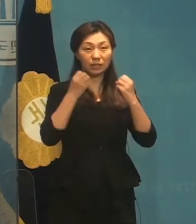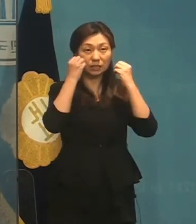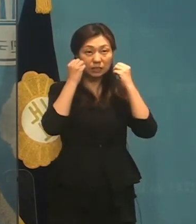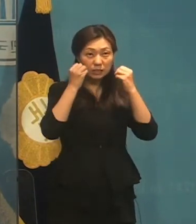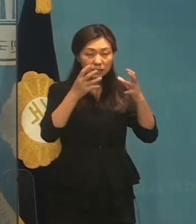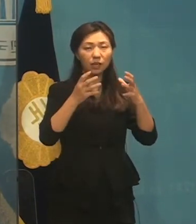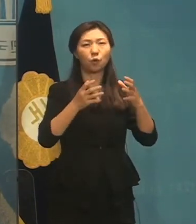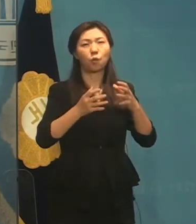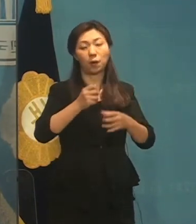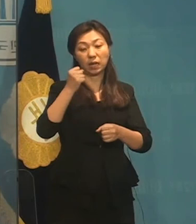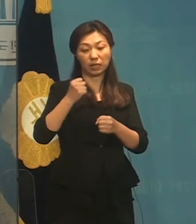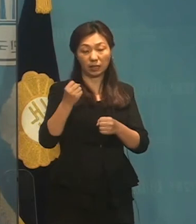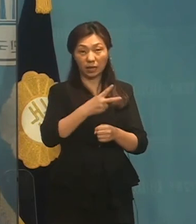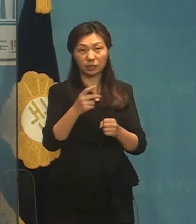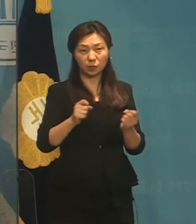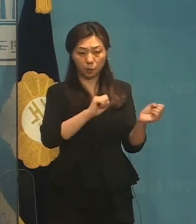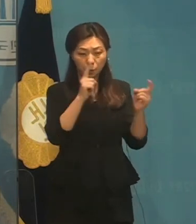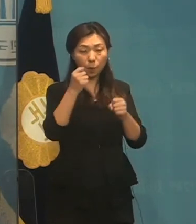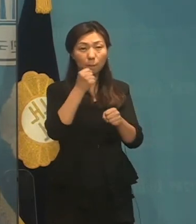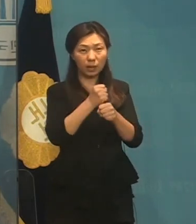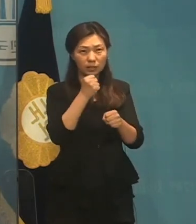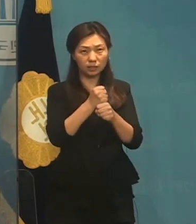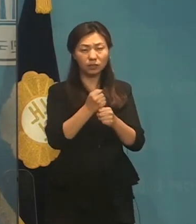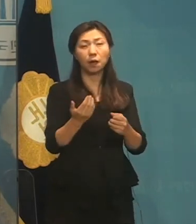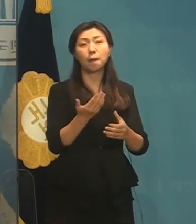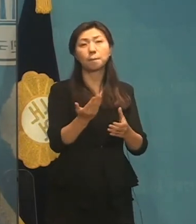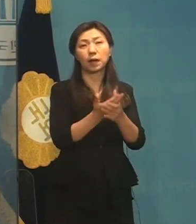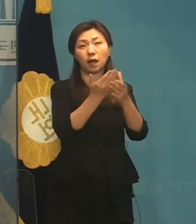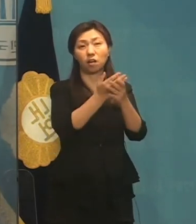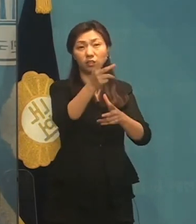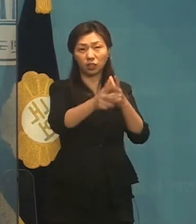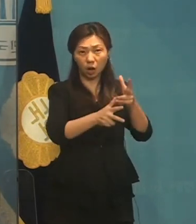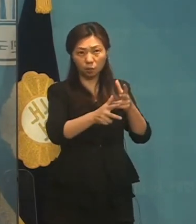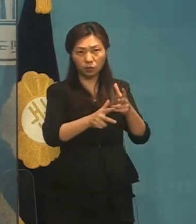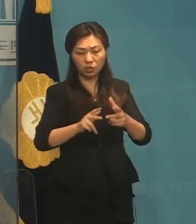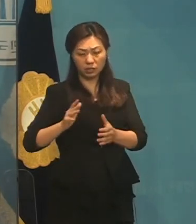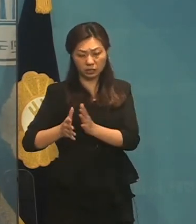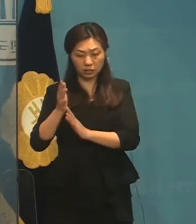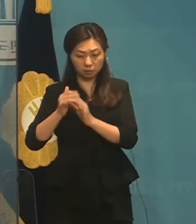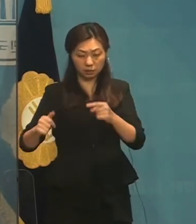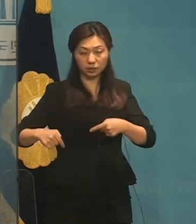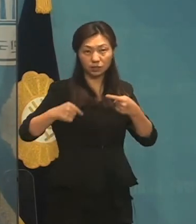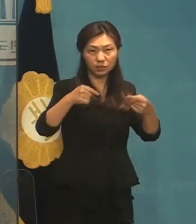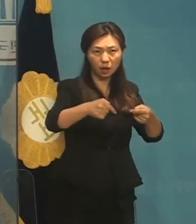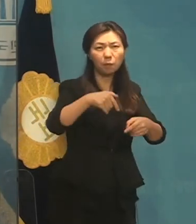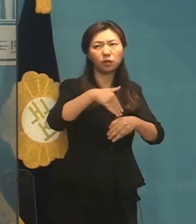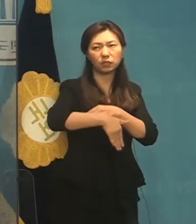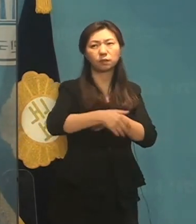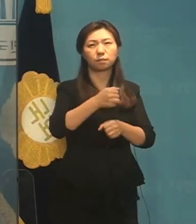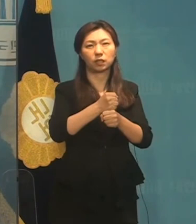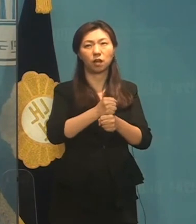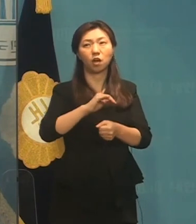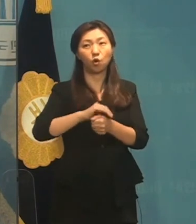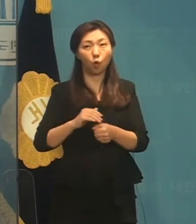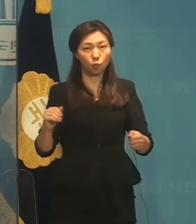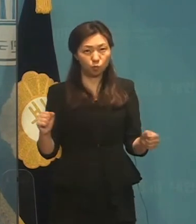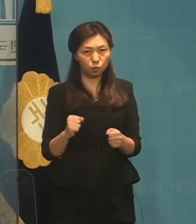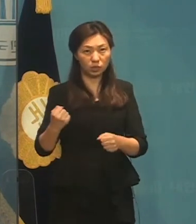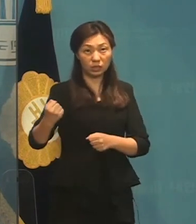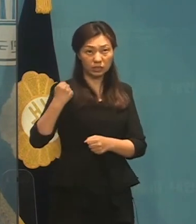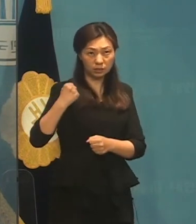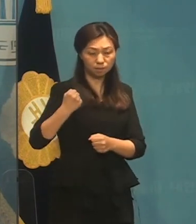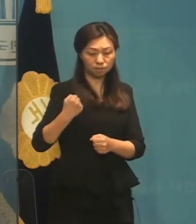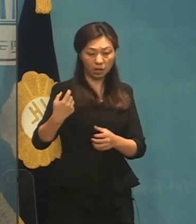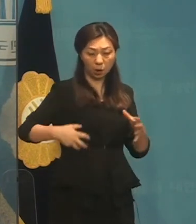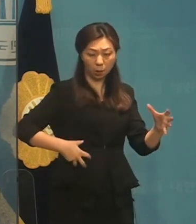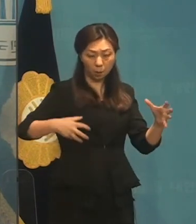신재생 발전 사업을 지역 주민이 참여하는 대구 경북형 사업으로 추진하겠습니다. 경북 에너지 산업 융복합